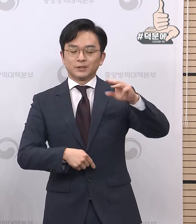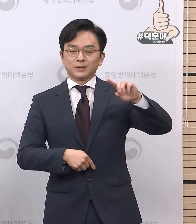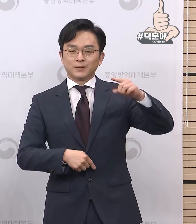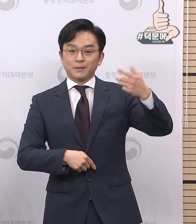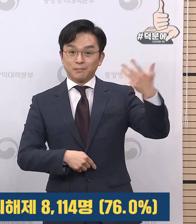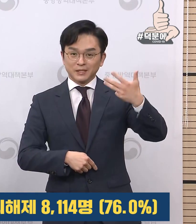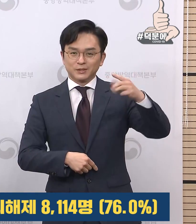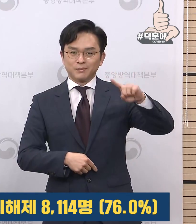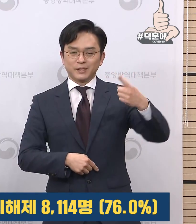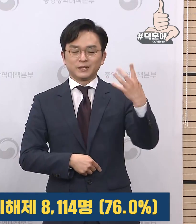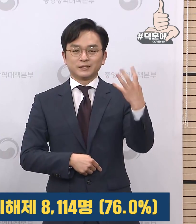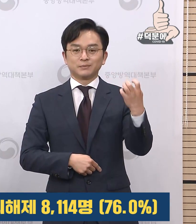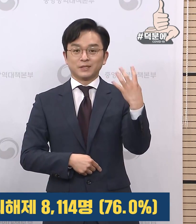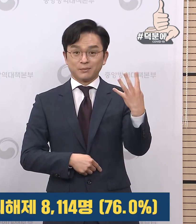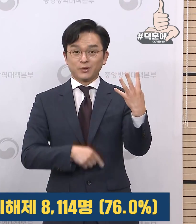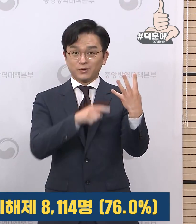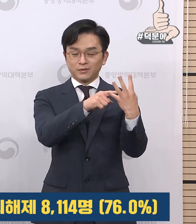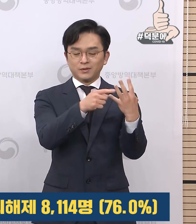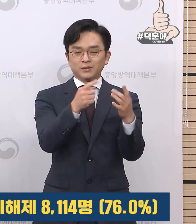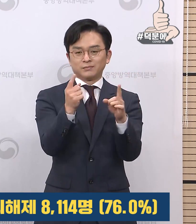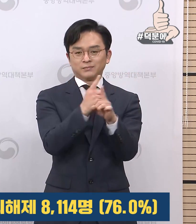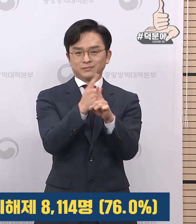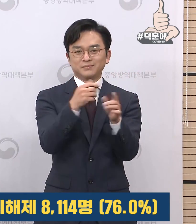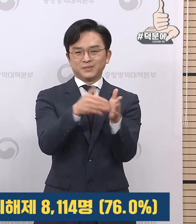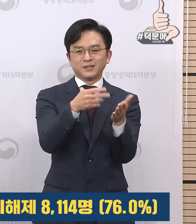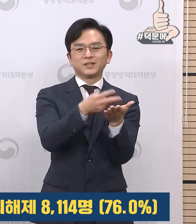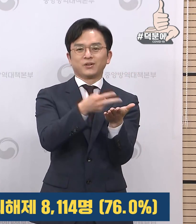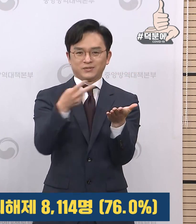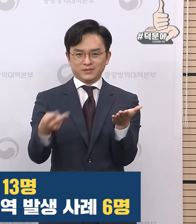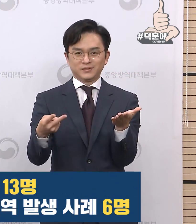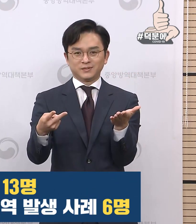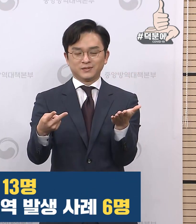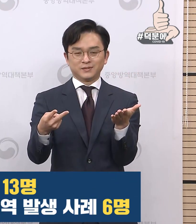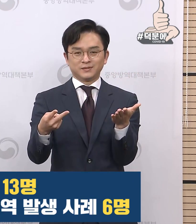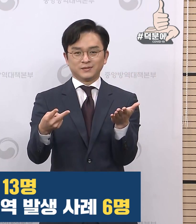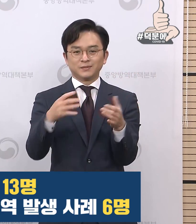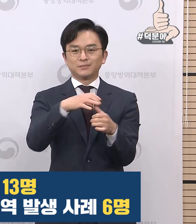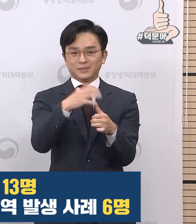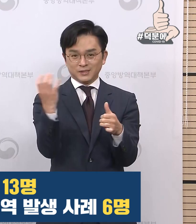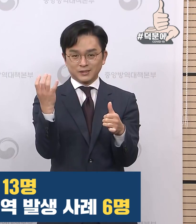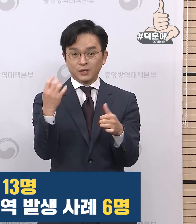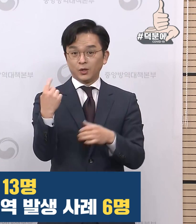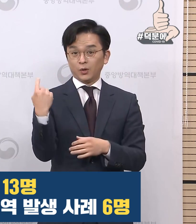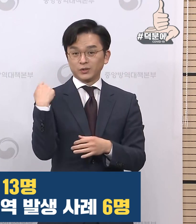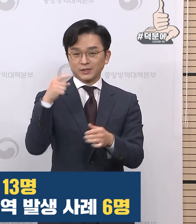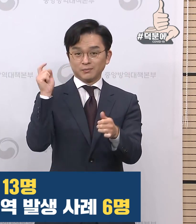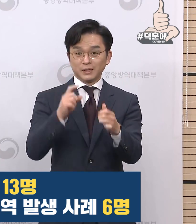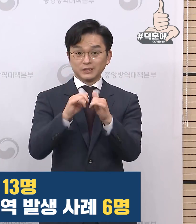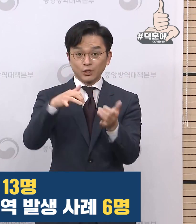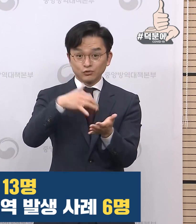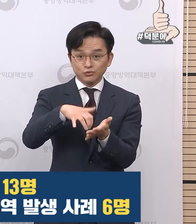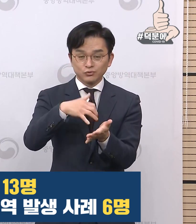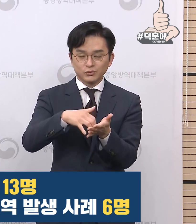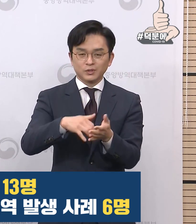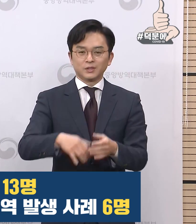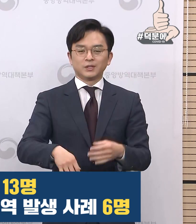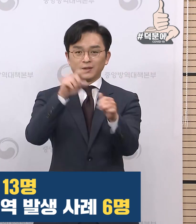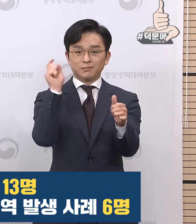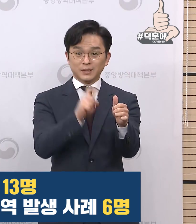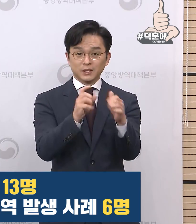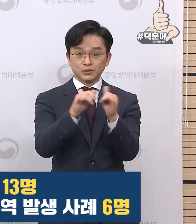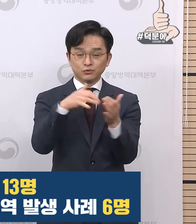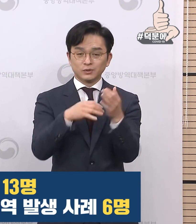8,114명인 76%가 격리 해제되었습니다. 어제 신규로 확인된 확진자는